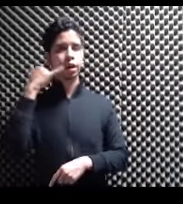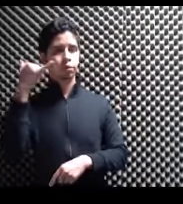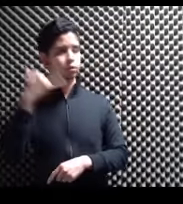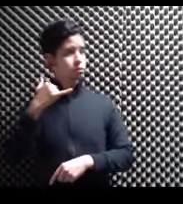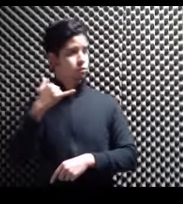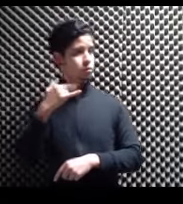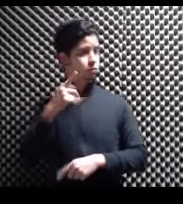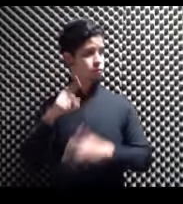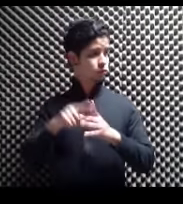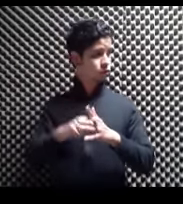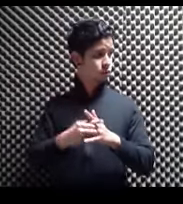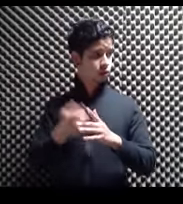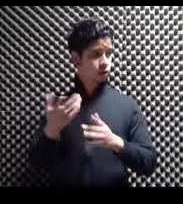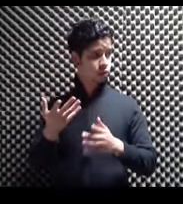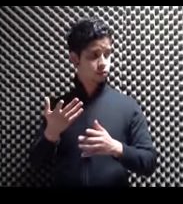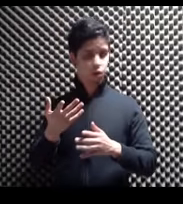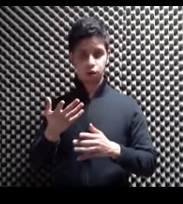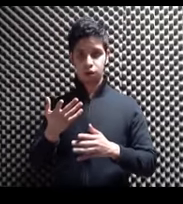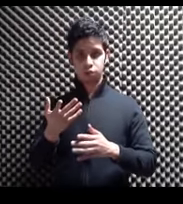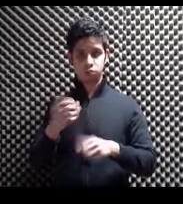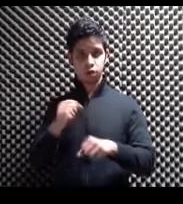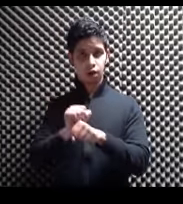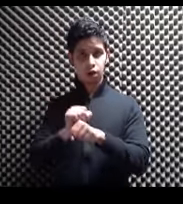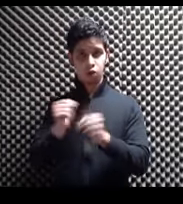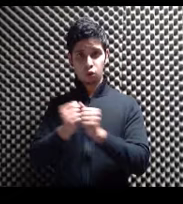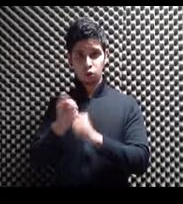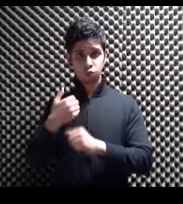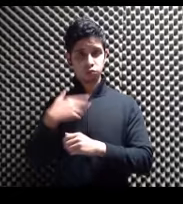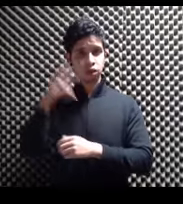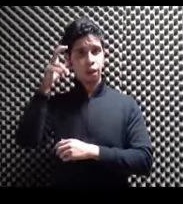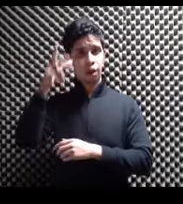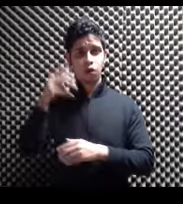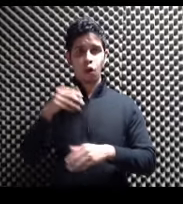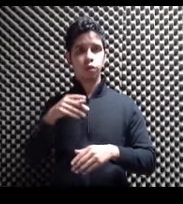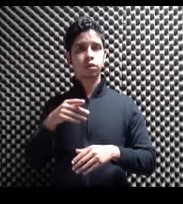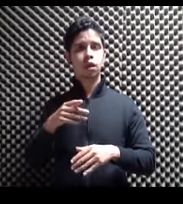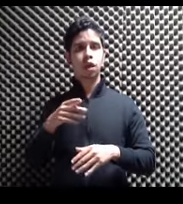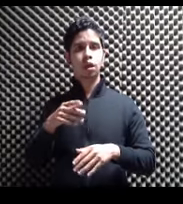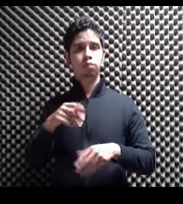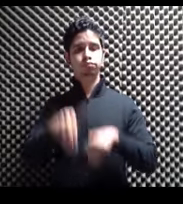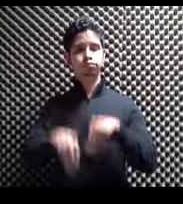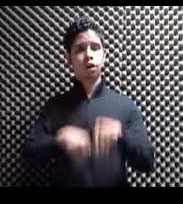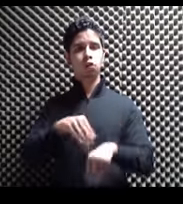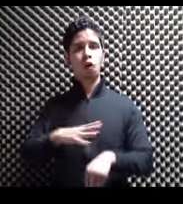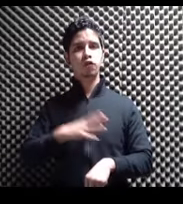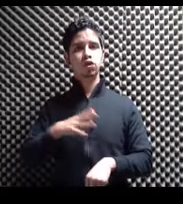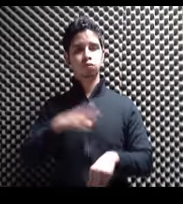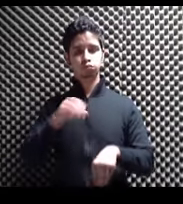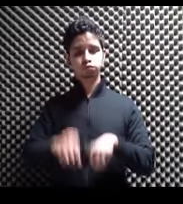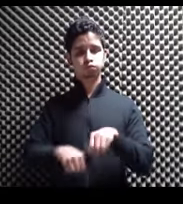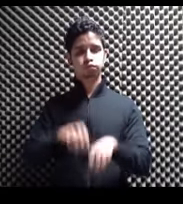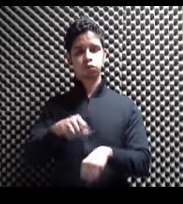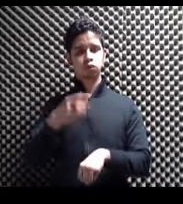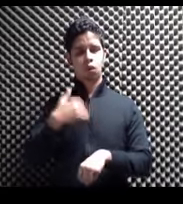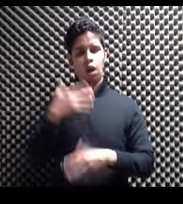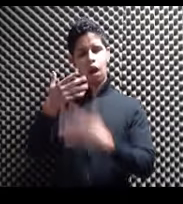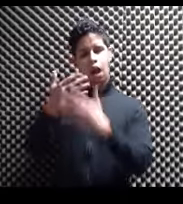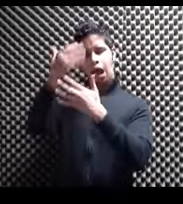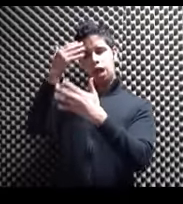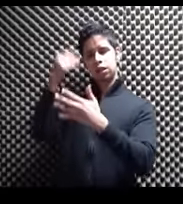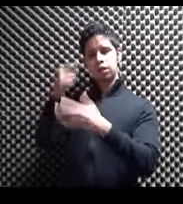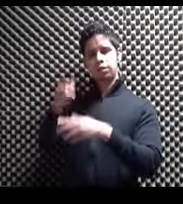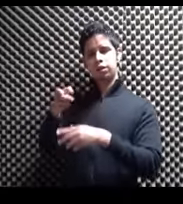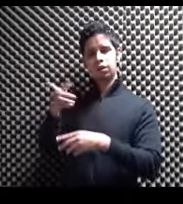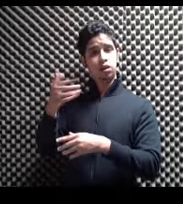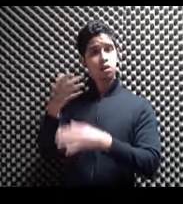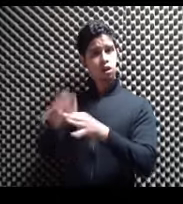fino. Ajá. Antes pensaba que solamente esos eran los buenos. Oh. Y eran los importantes, pero... ¿Después te diste cuenta? No. De que había la